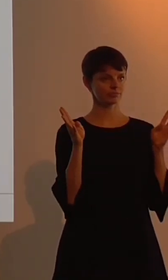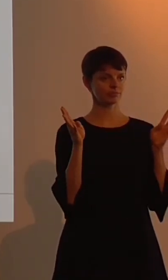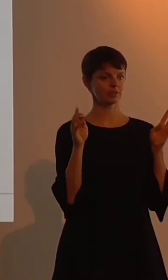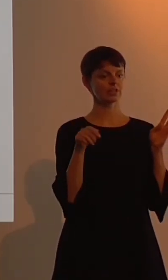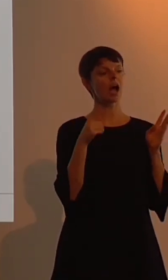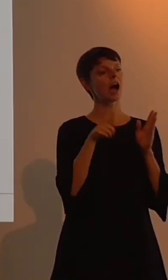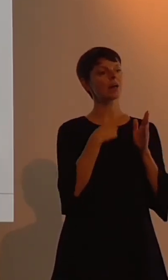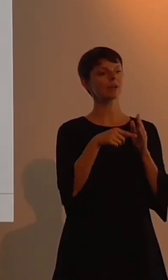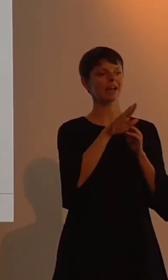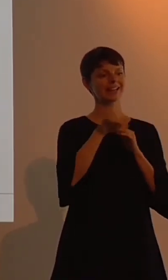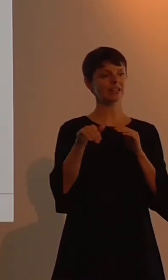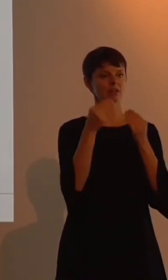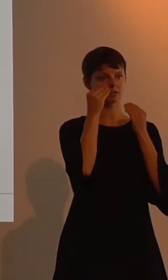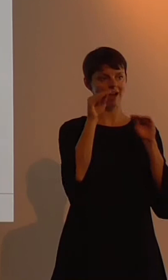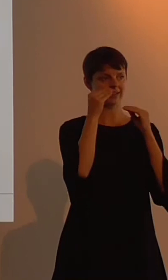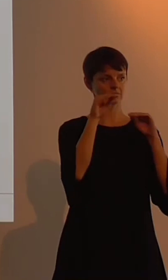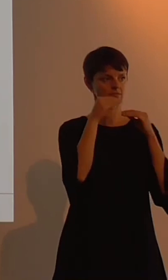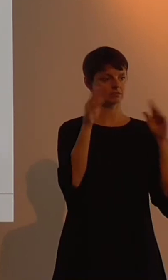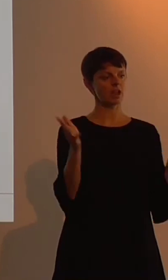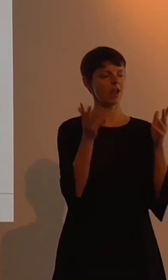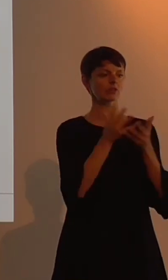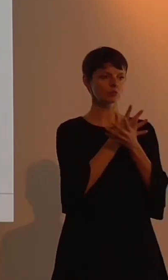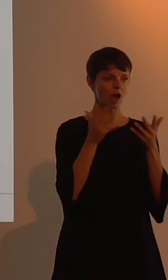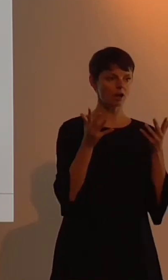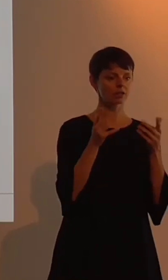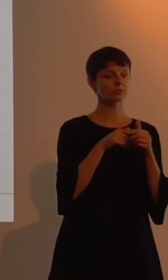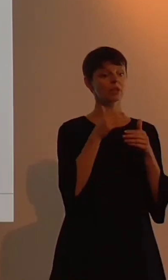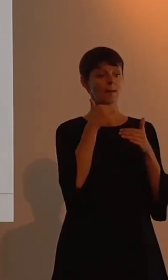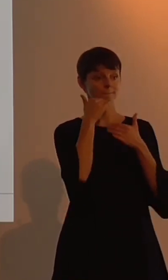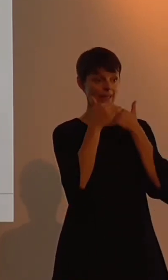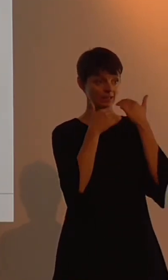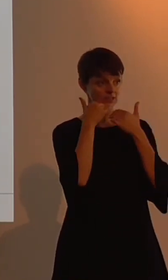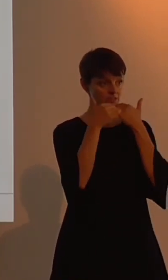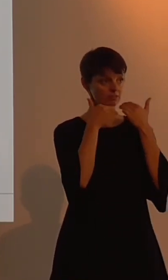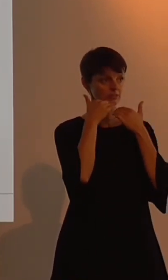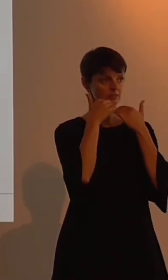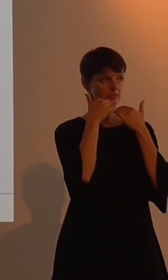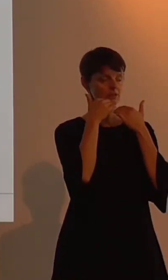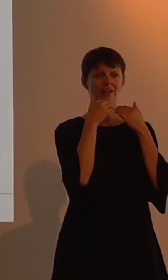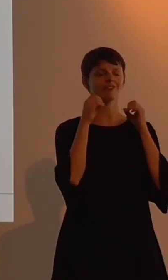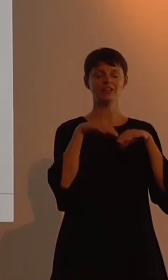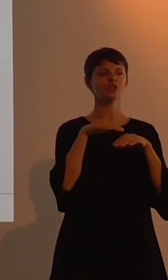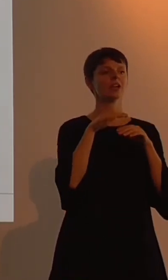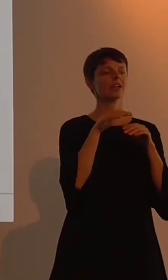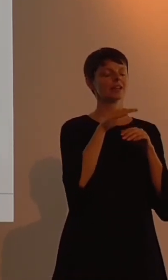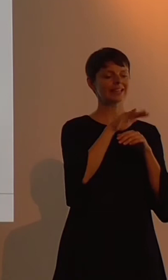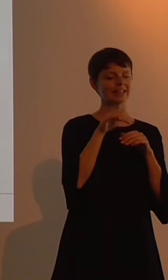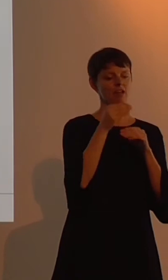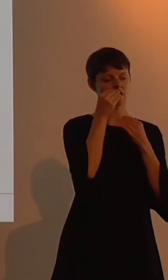zum einen bei Kindernachrichten eine ganze Dimension, es werden komplexe Regeln, vielleicht nur sprachlicher gestaltet, optimistischer